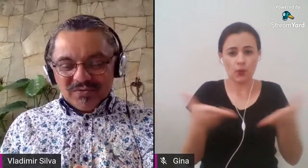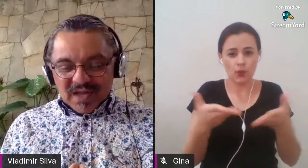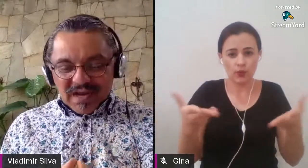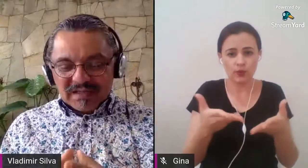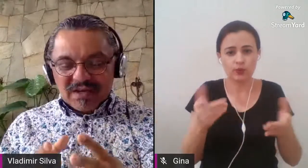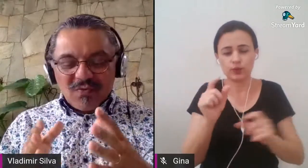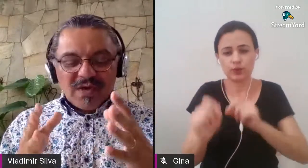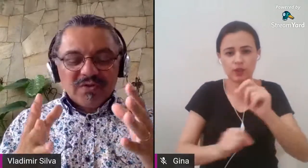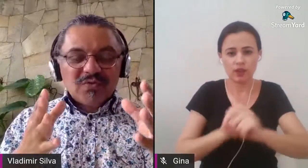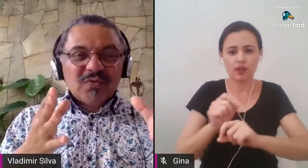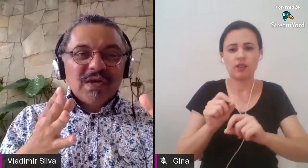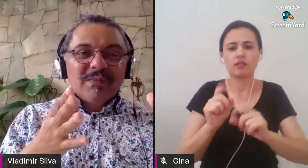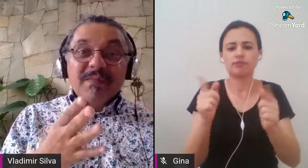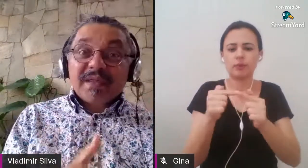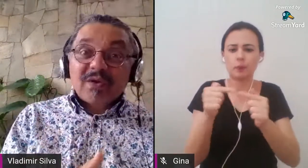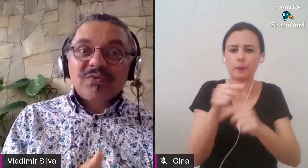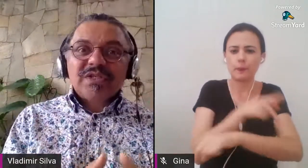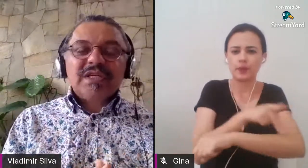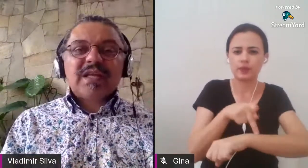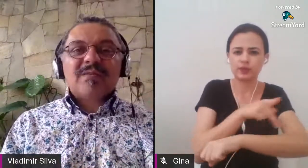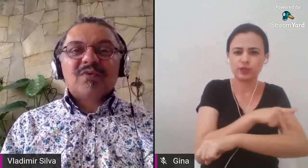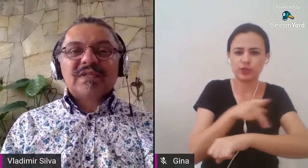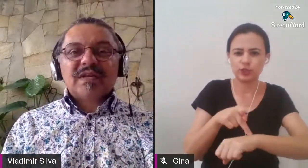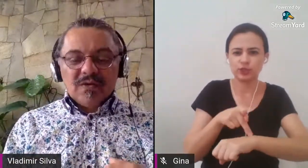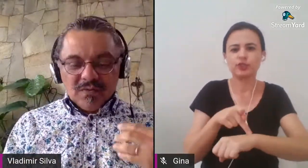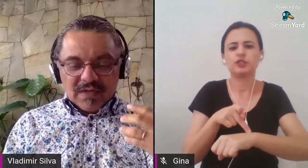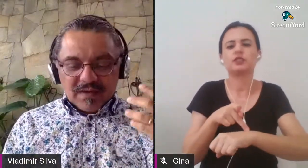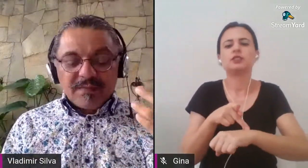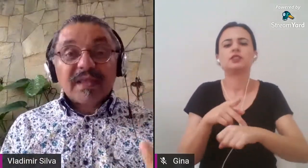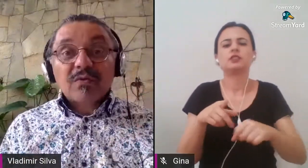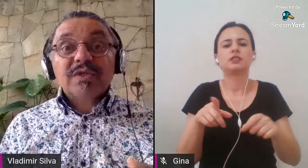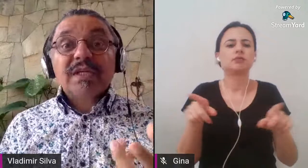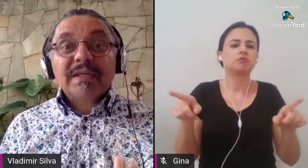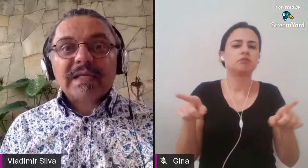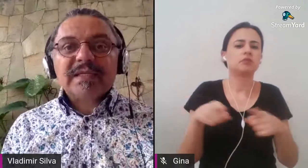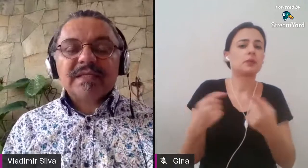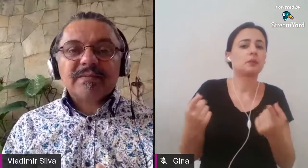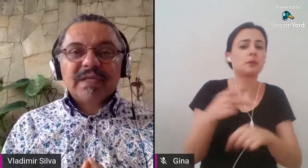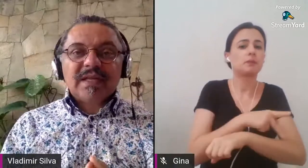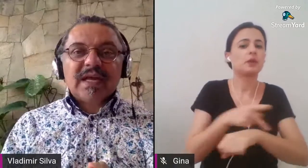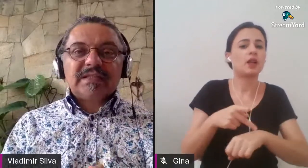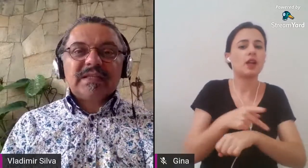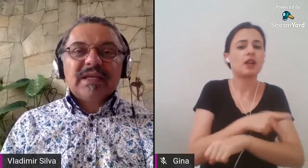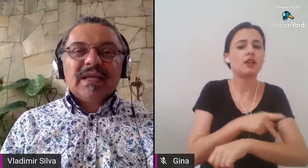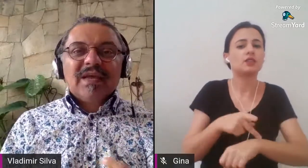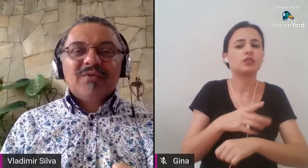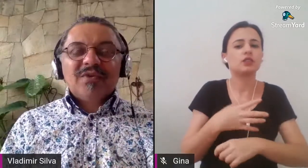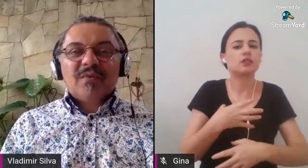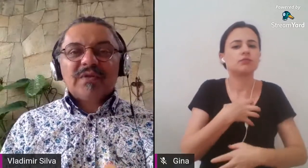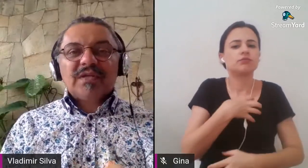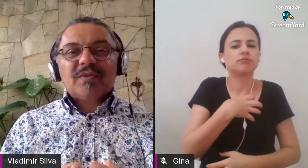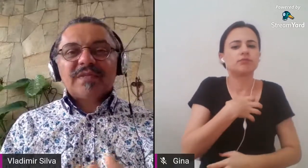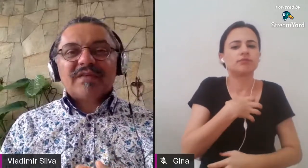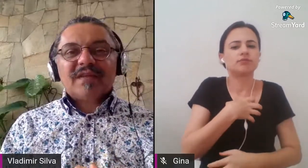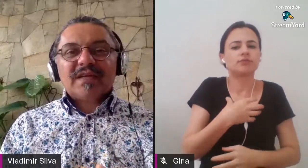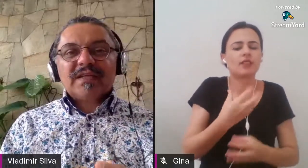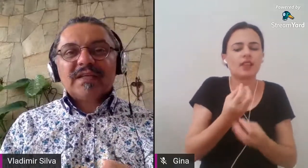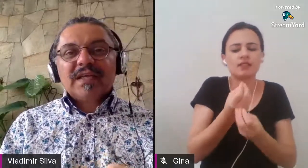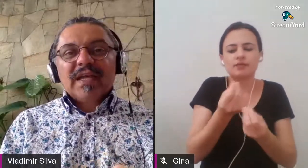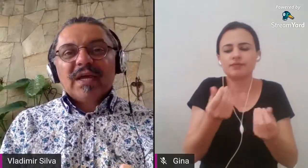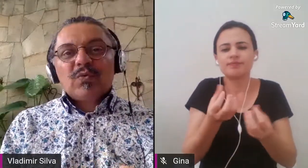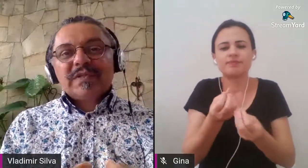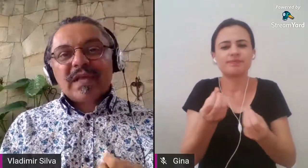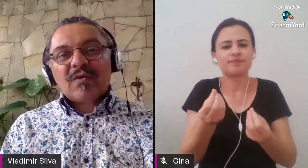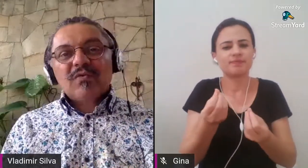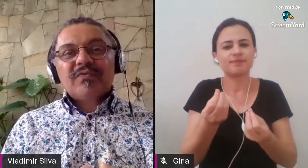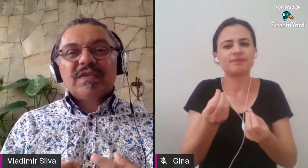ou um momento da arte enquanto pedagogia da emoção, pedagogia da sensibilidade. É muito importante observar